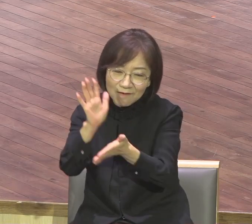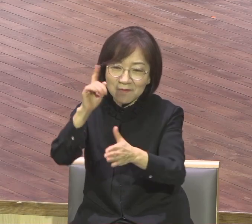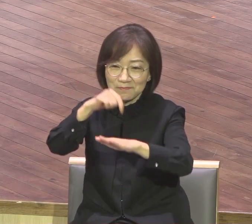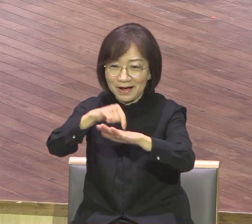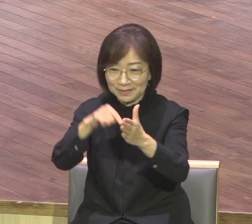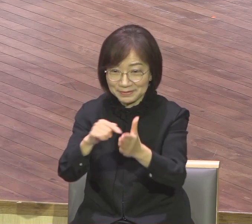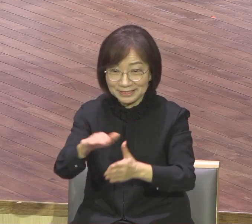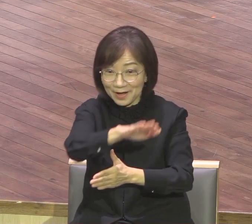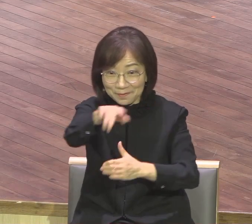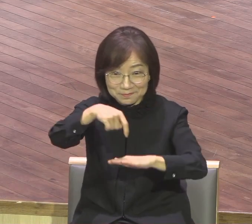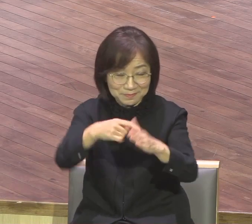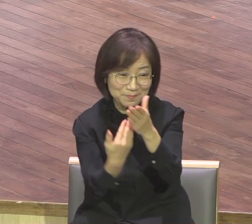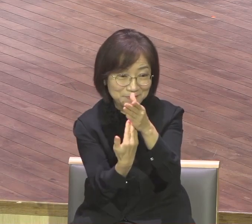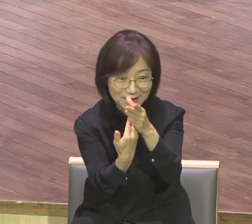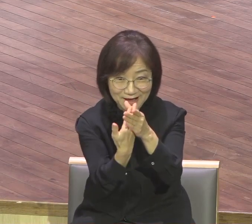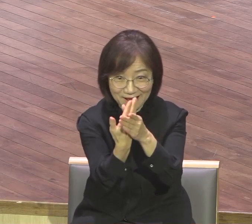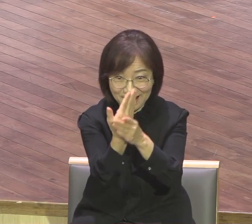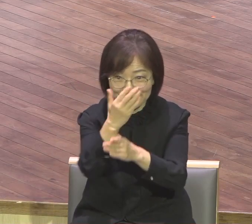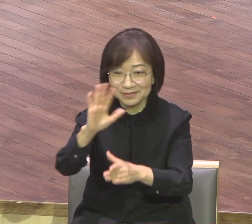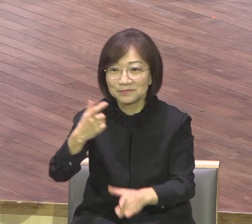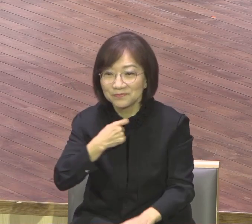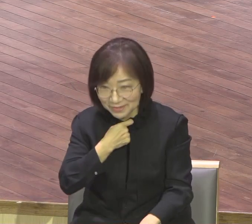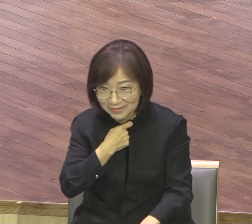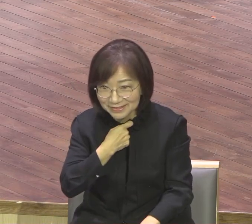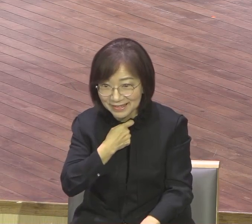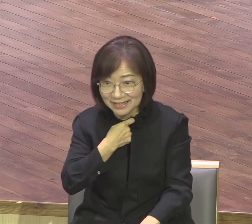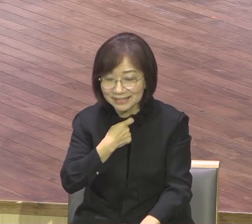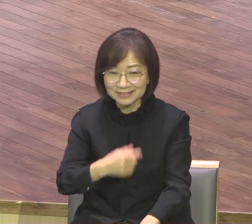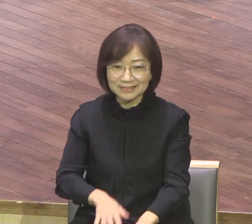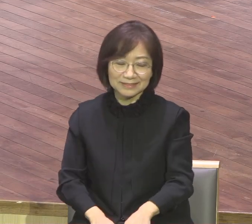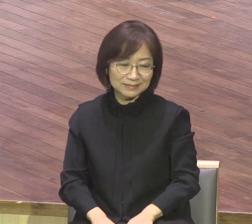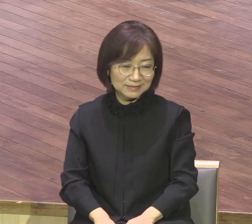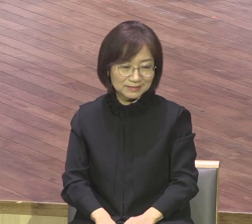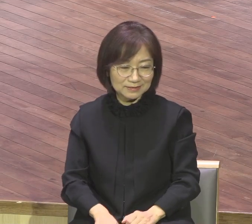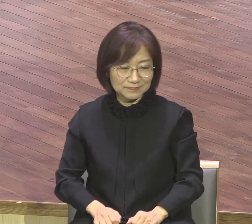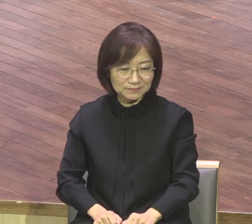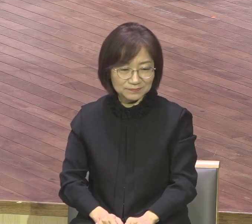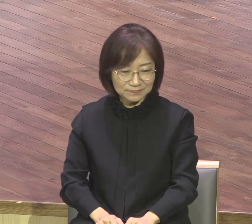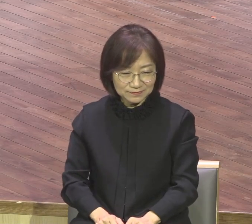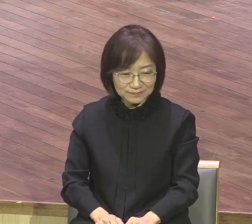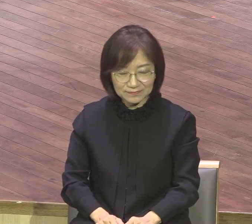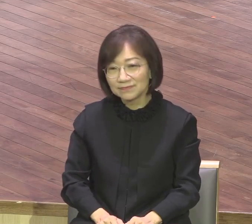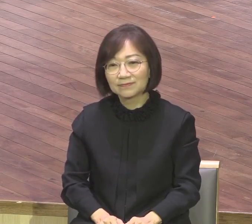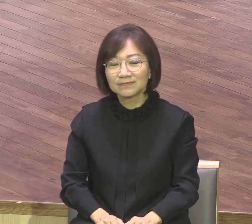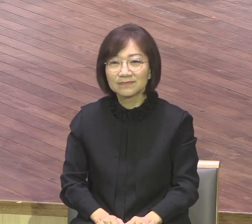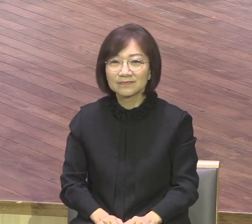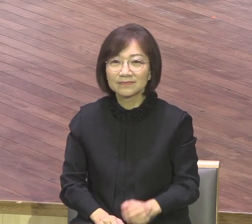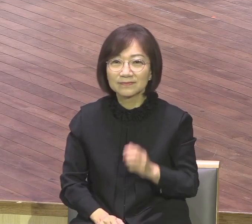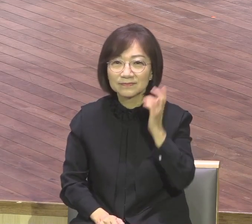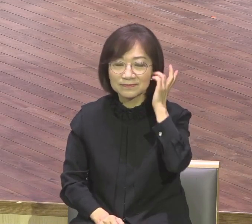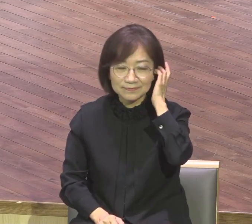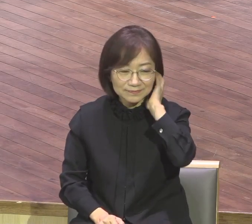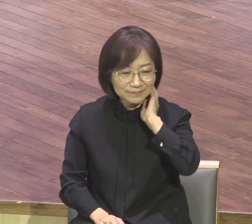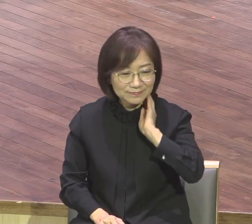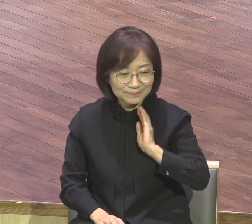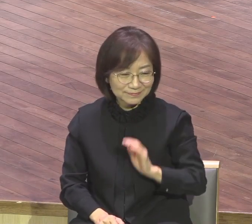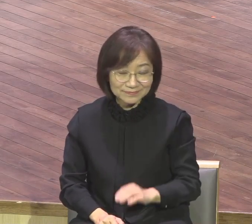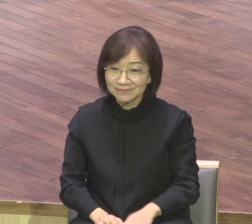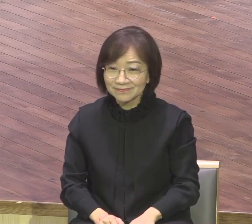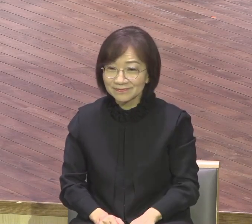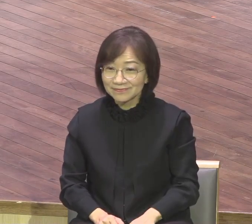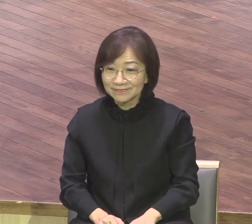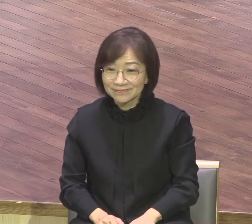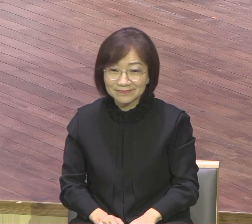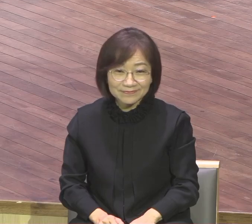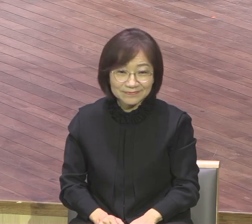생업 현장에 임하기를 기도하면서 말씀을 들으시기 바랍니다. 말씀 듣겠습니다. 네, 서로